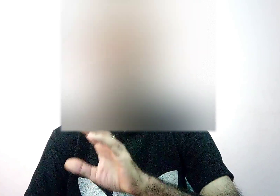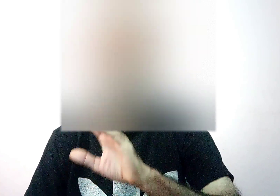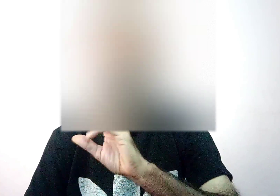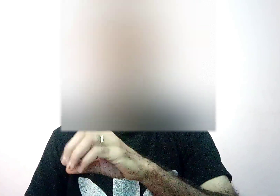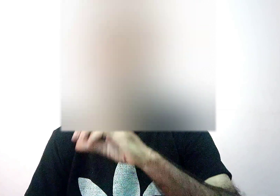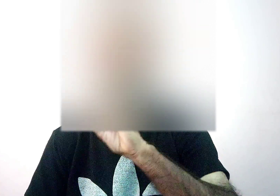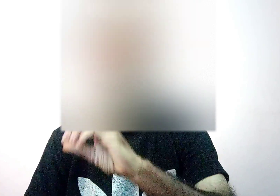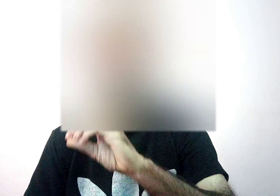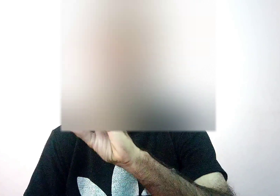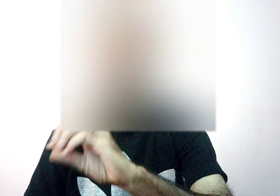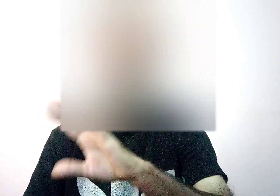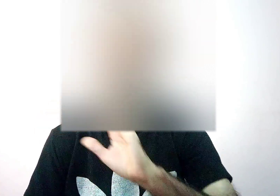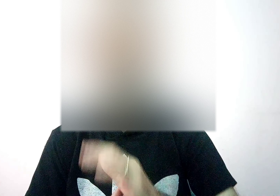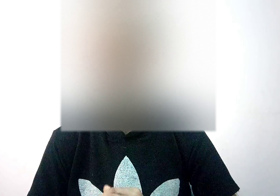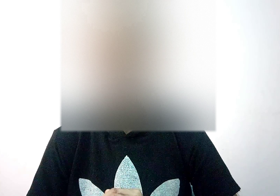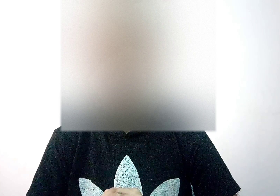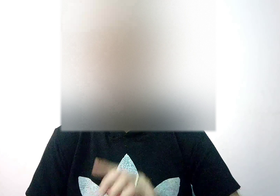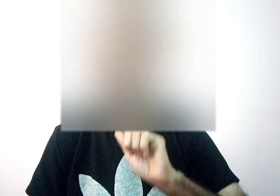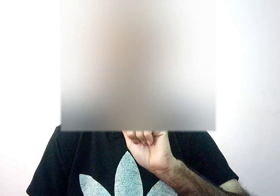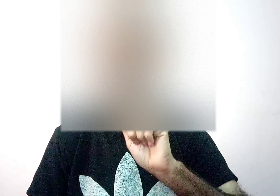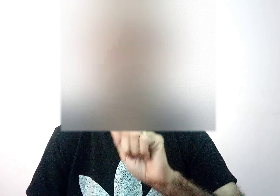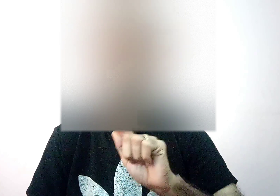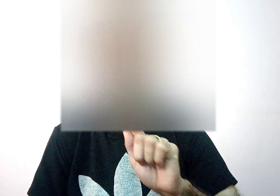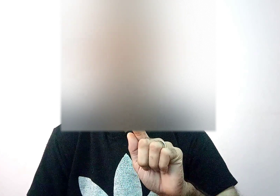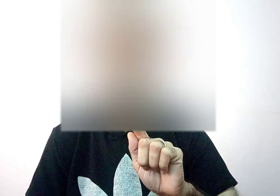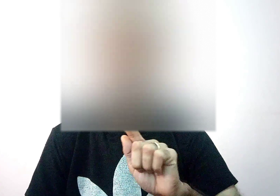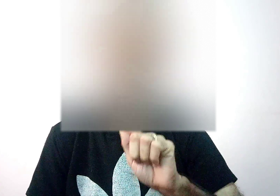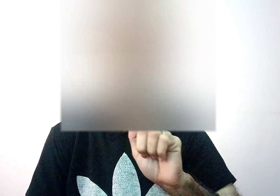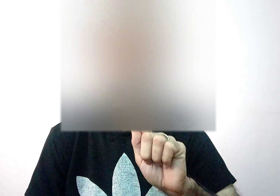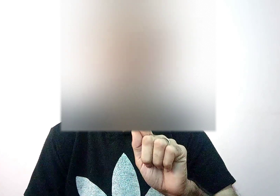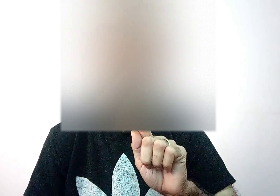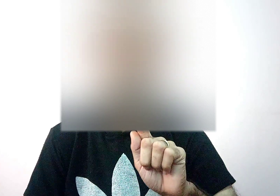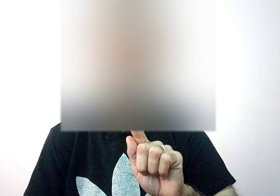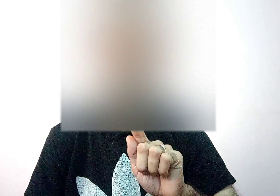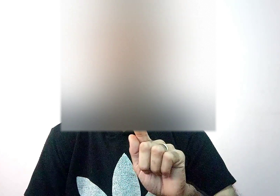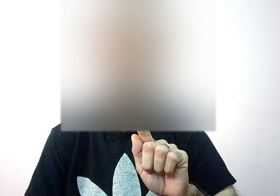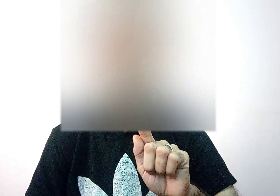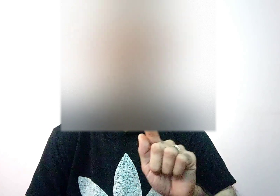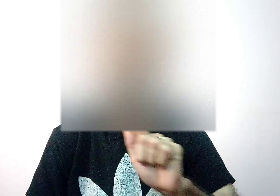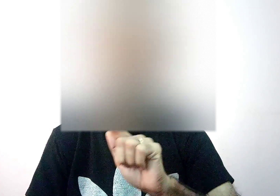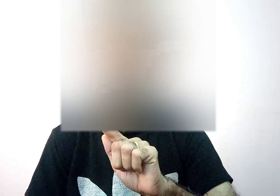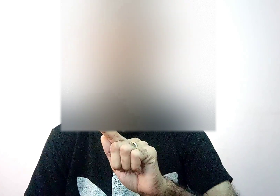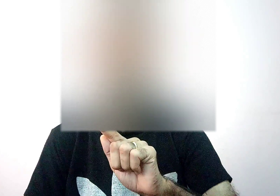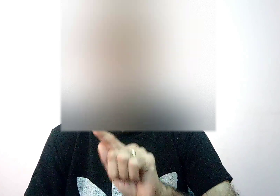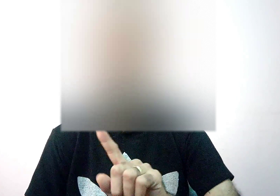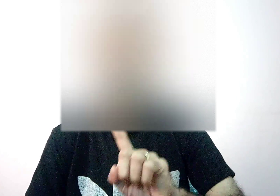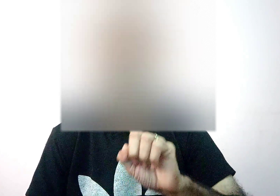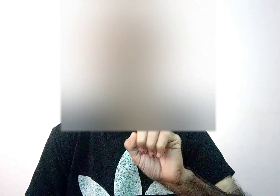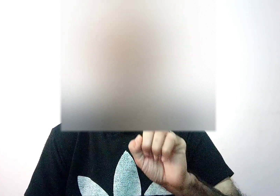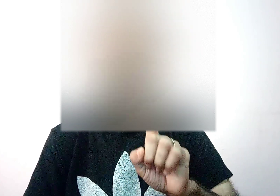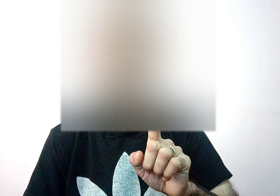ينمي الموارد الخاصه به. لكن في نفس الوقت، ودي الكلمه اللي قالها الرئيس عبد الفتاح السيسي في الامم المتحده، مش على